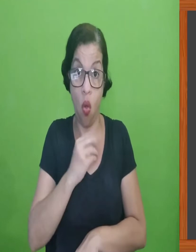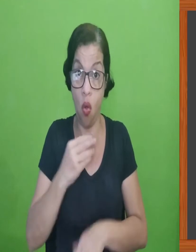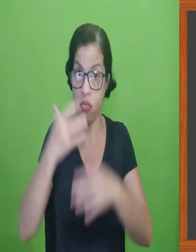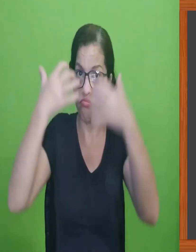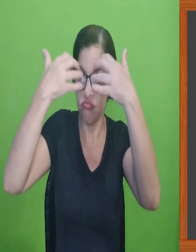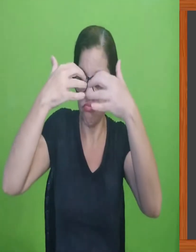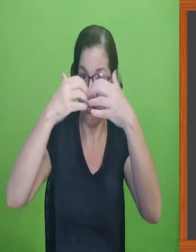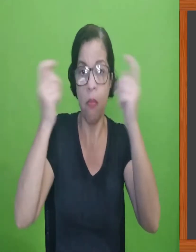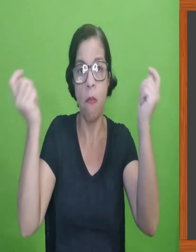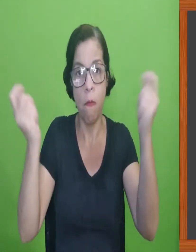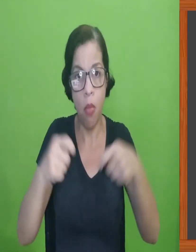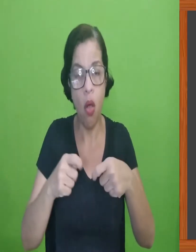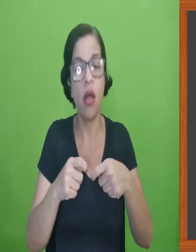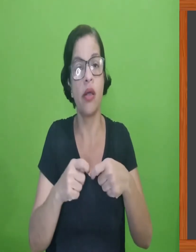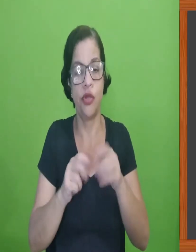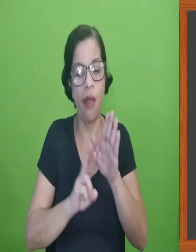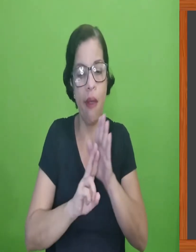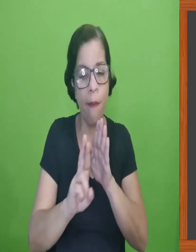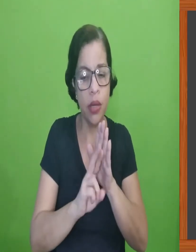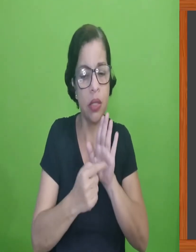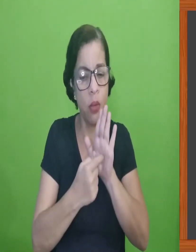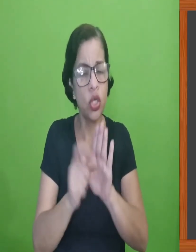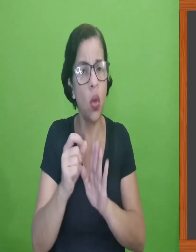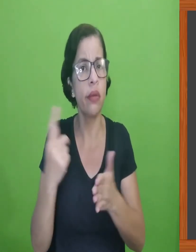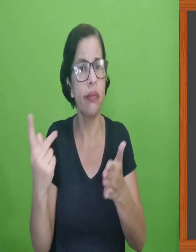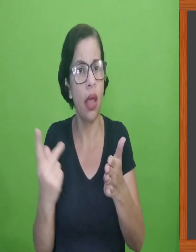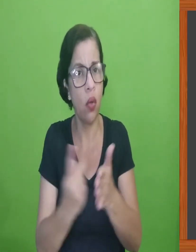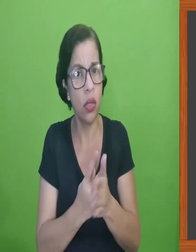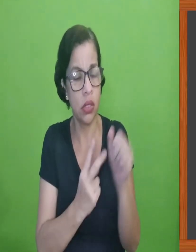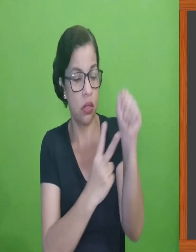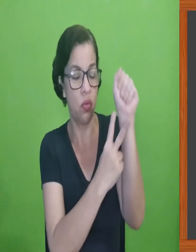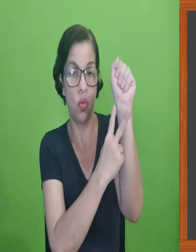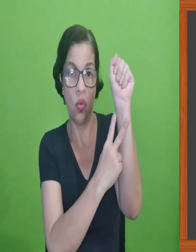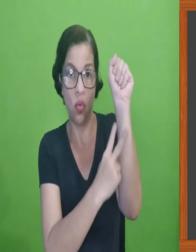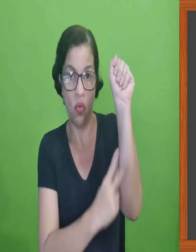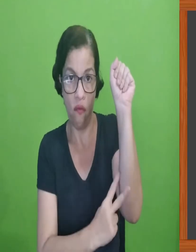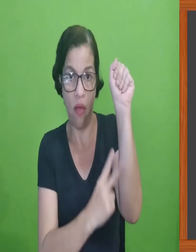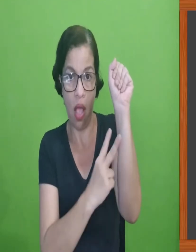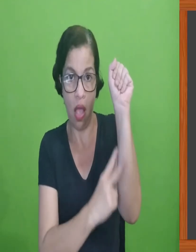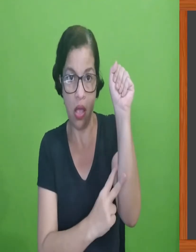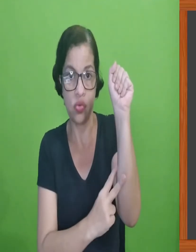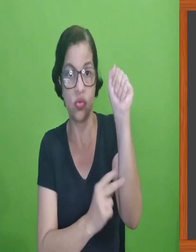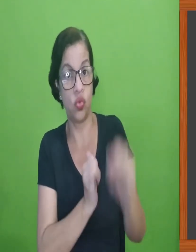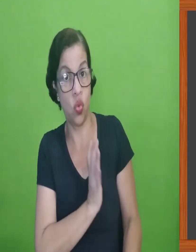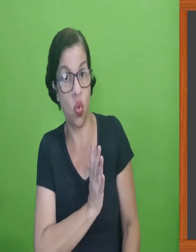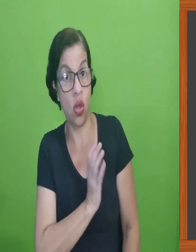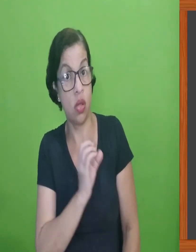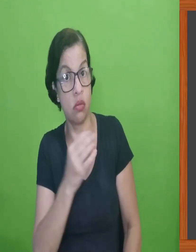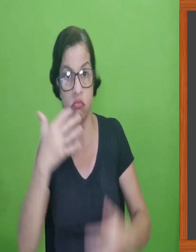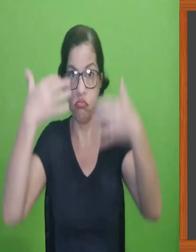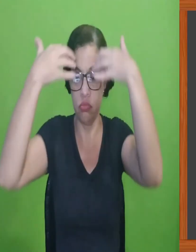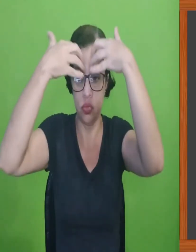cérebrovascular, uma vez que pode representar o que está acontecendo com os vasos sanguíneos coronarianos ou